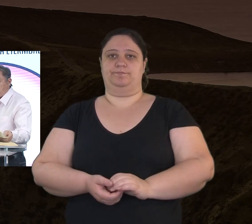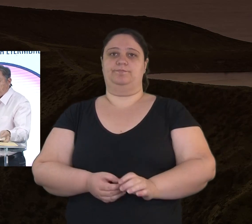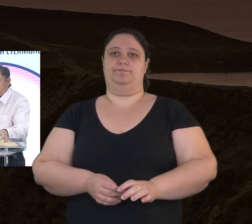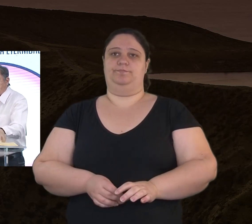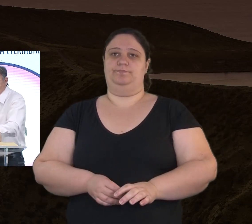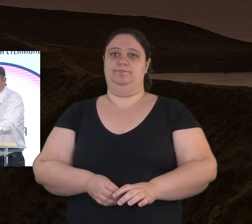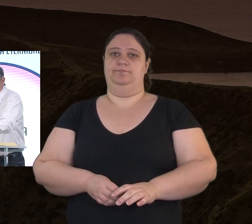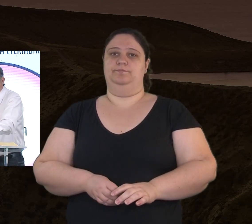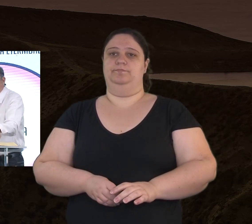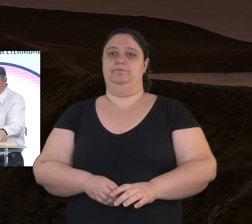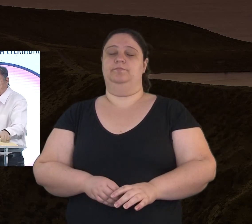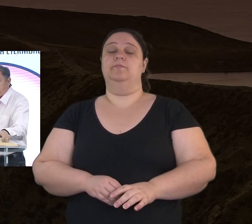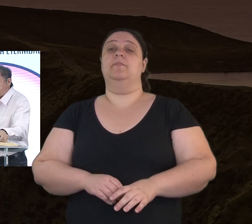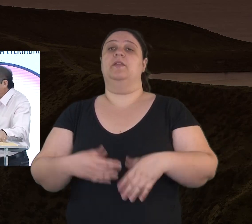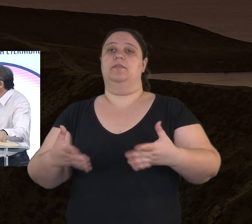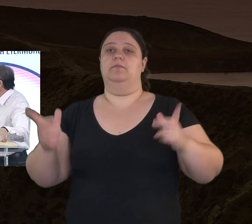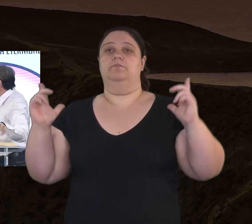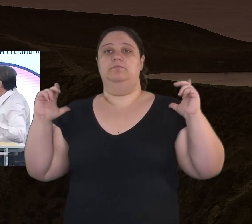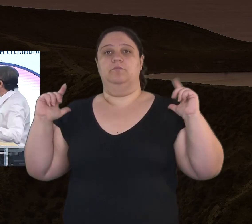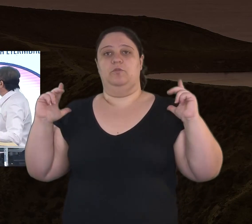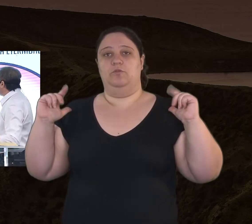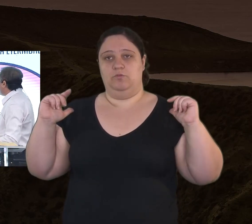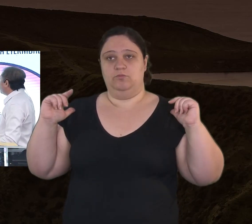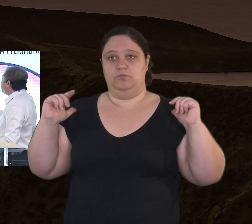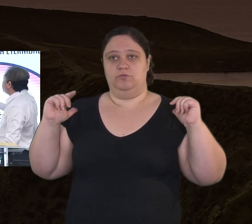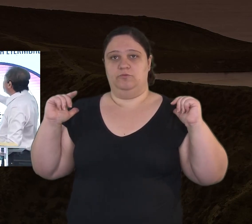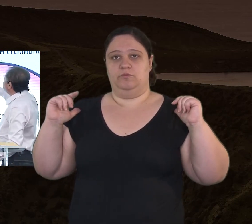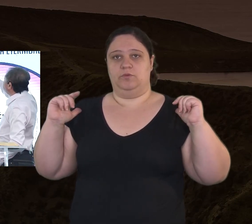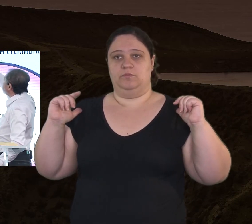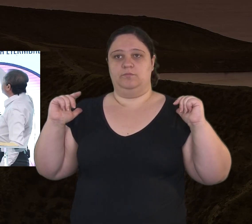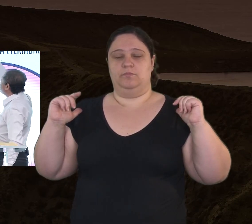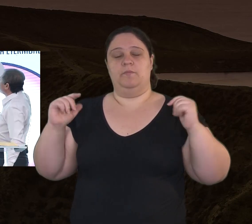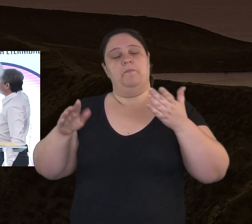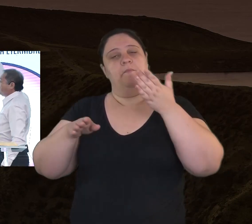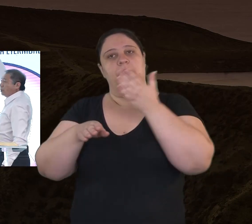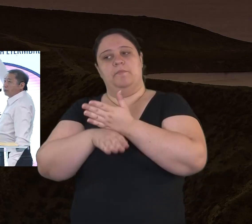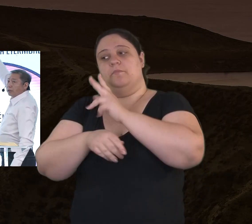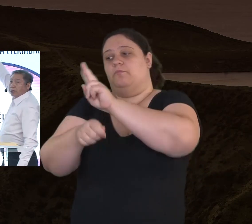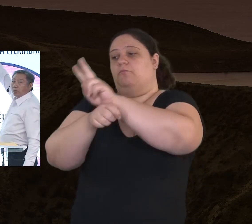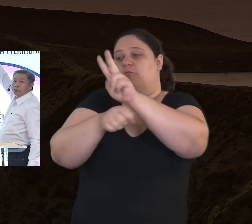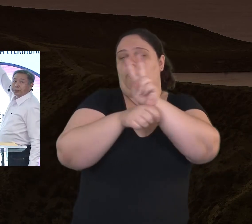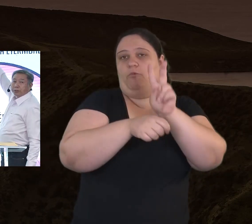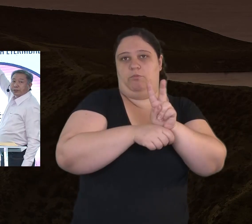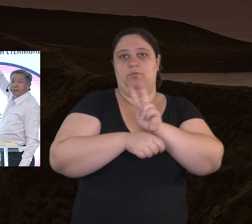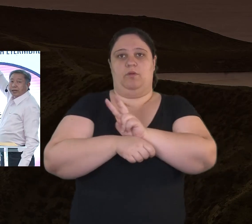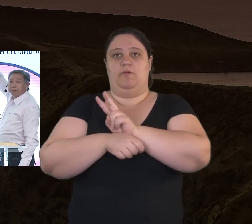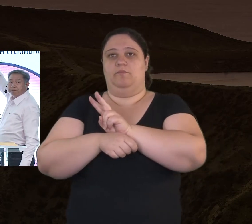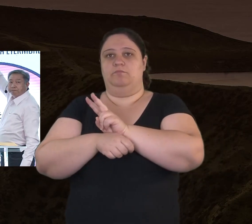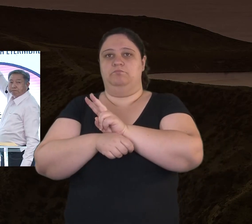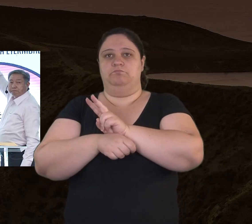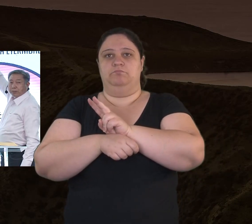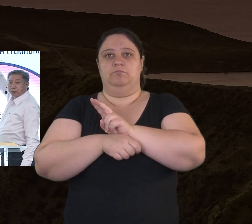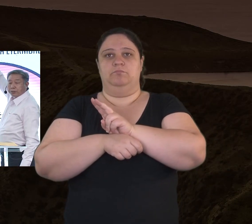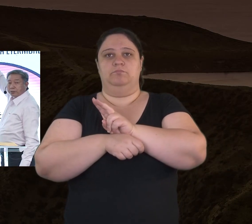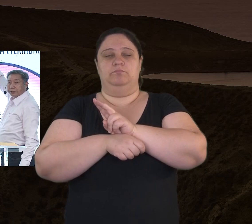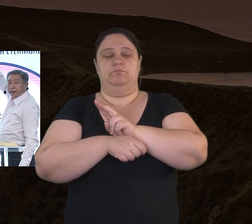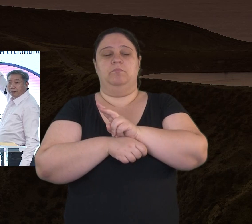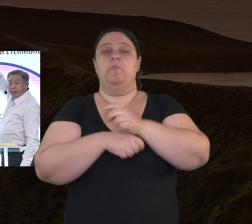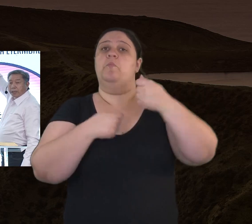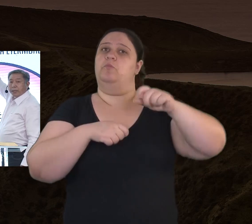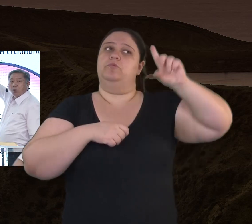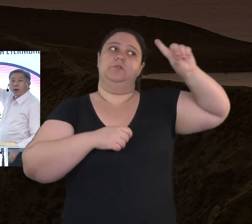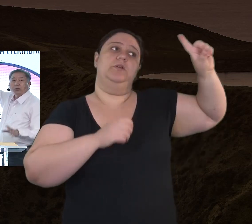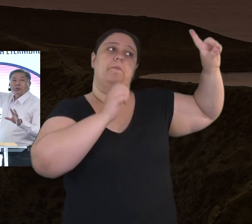ele como querubim, né, guardião, como querubim da guarda, ele tinha acesso onde Deus está. Onde Deus